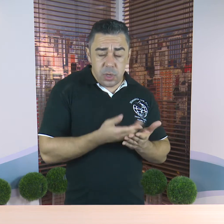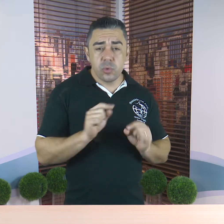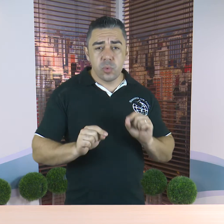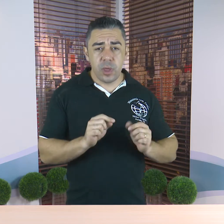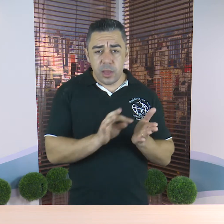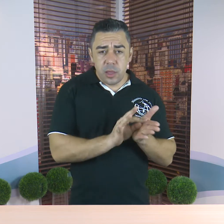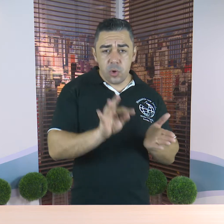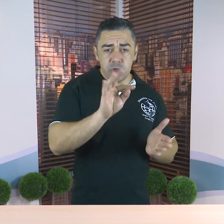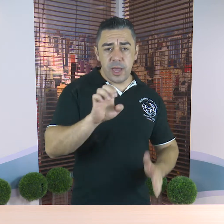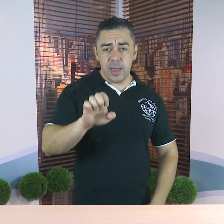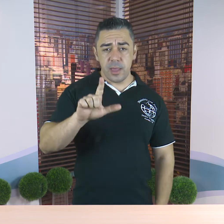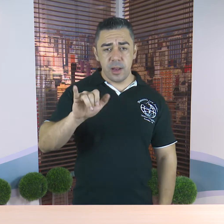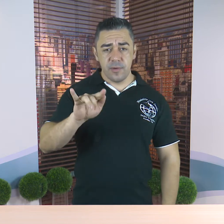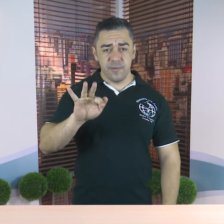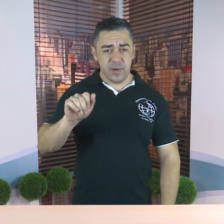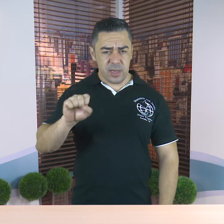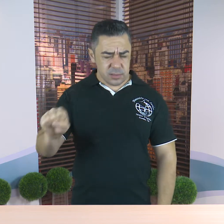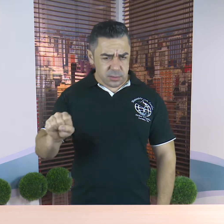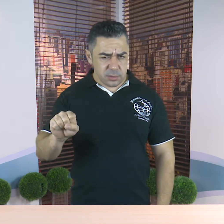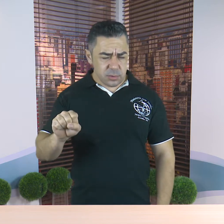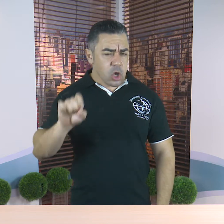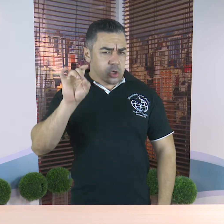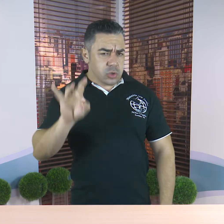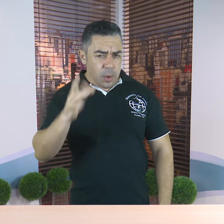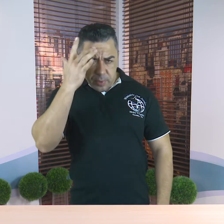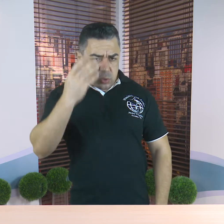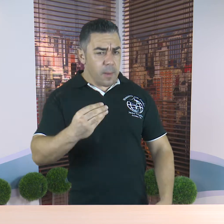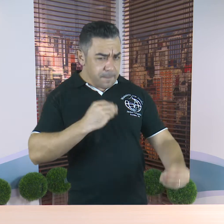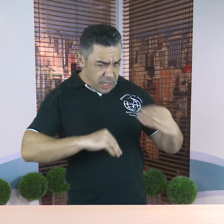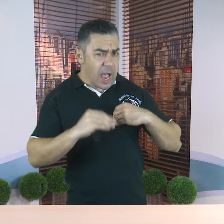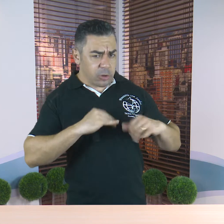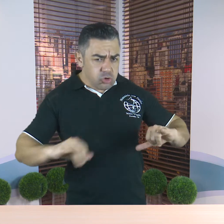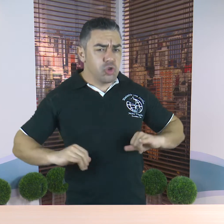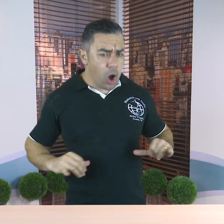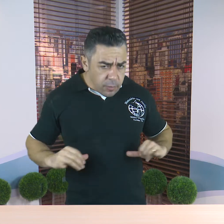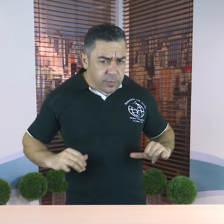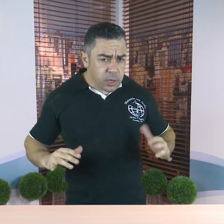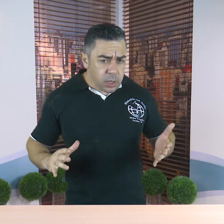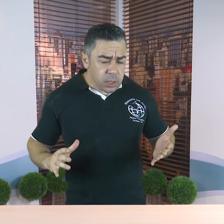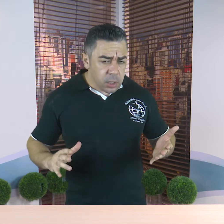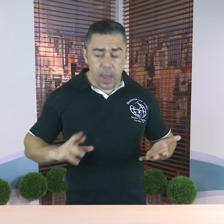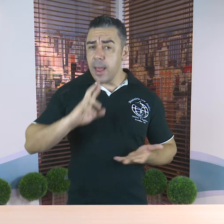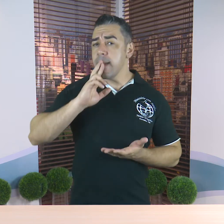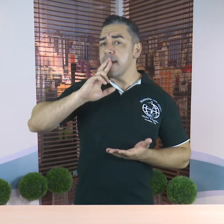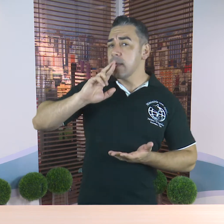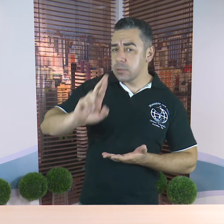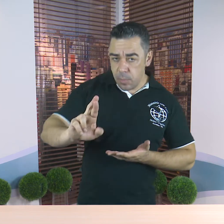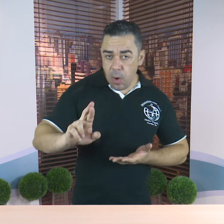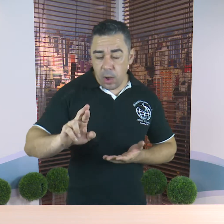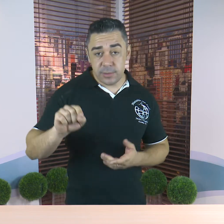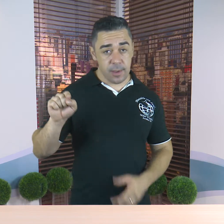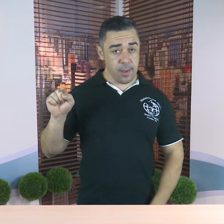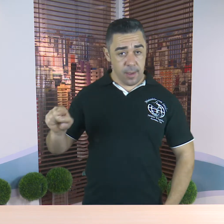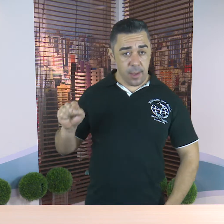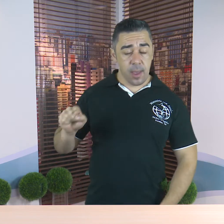Elifaz. Será que só os pecadores sofrem? A resposta, do ponto de vista de Elifaz, é